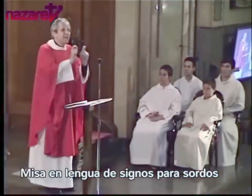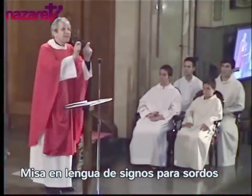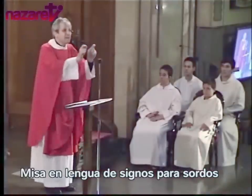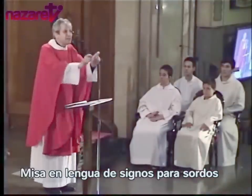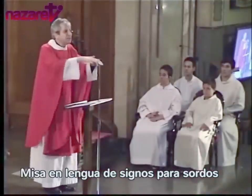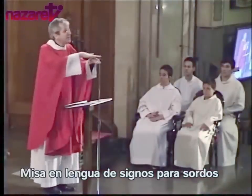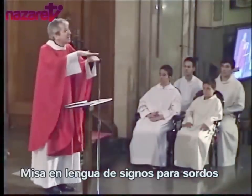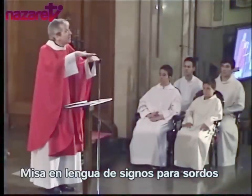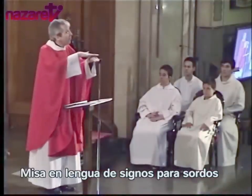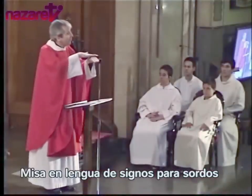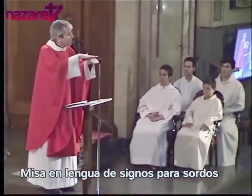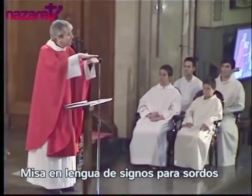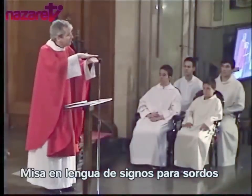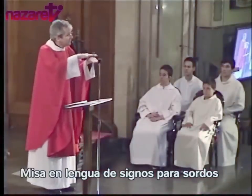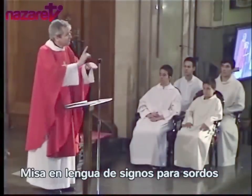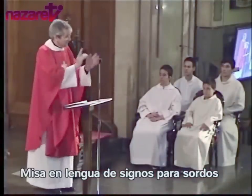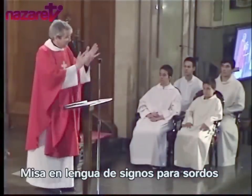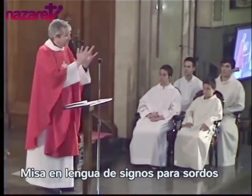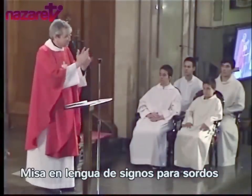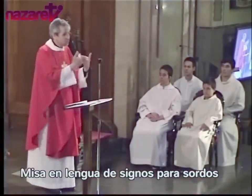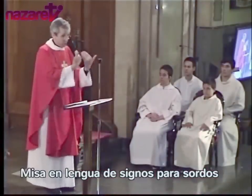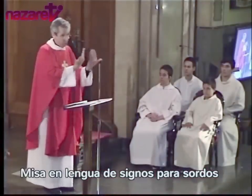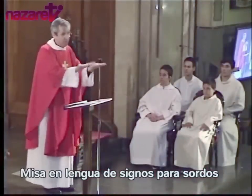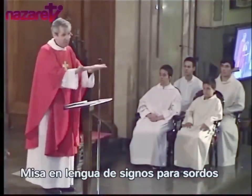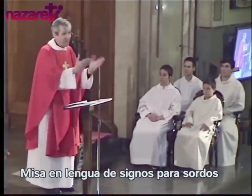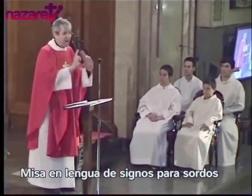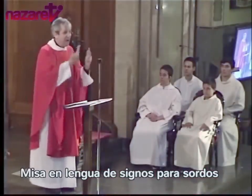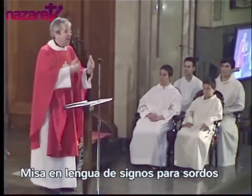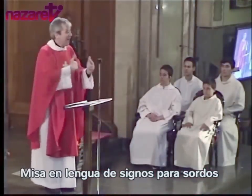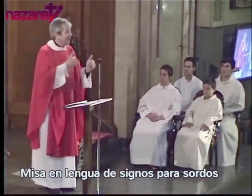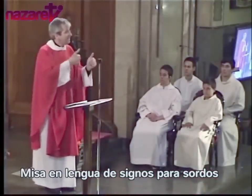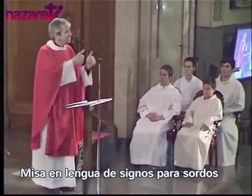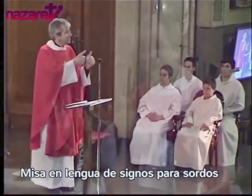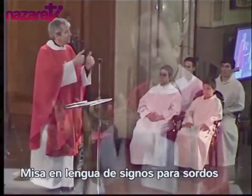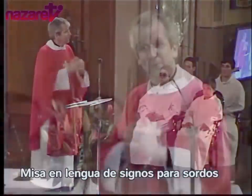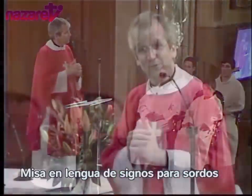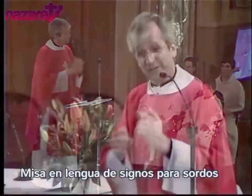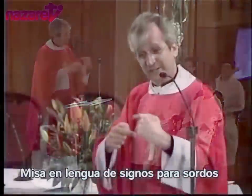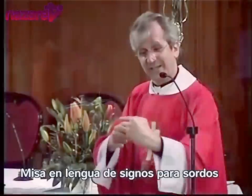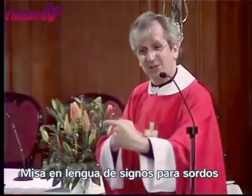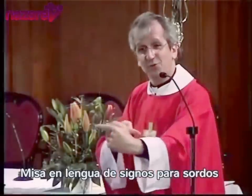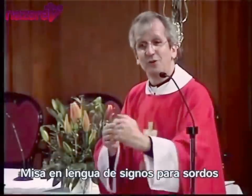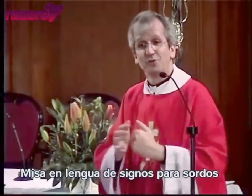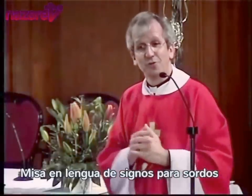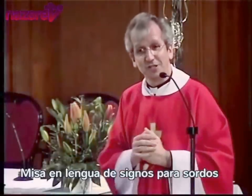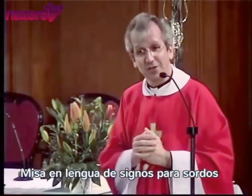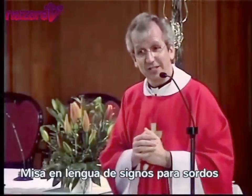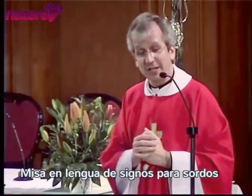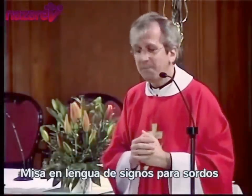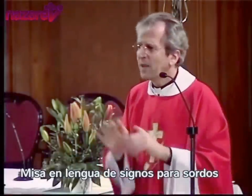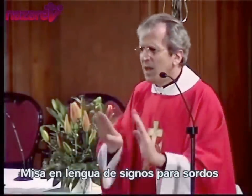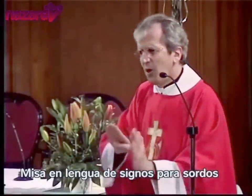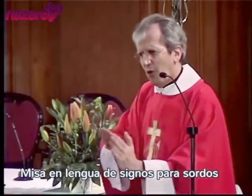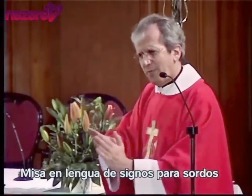perdonados. Esa misión de la reconciliación que Jesús confía a la Iglesia, a los apóstoles y a sus